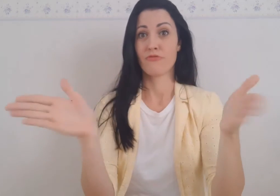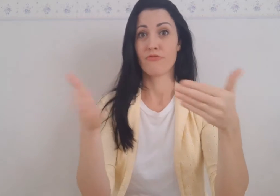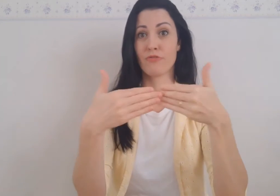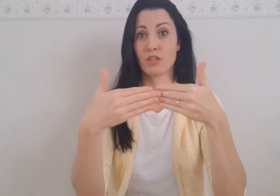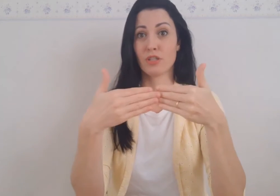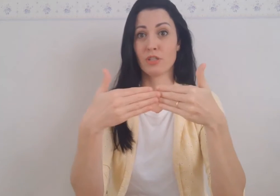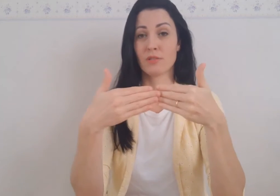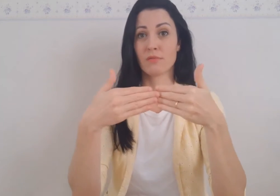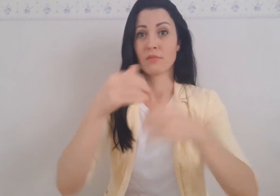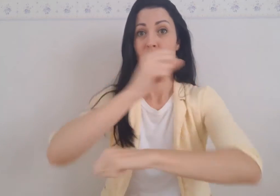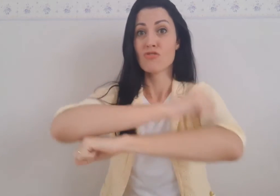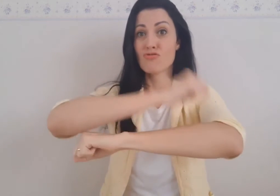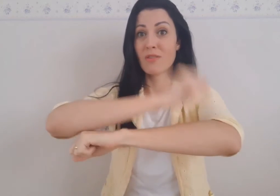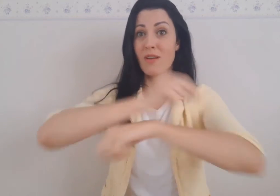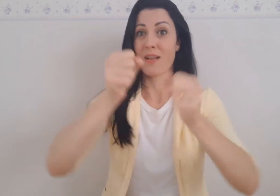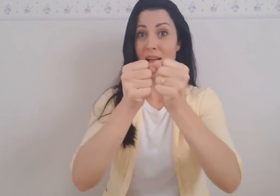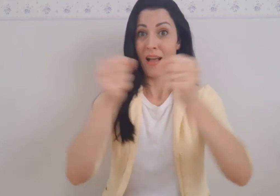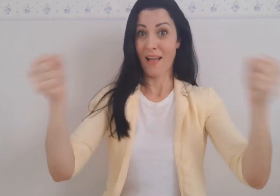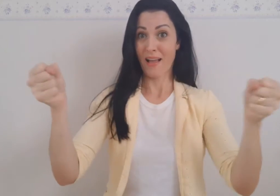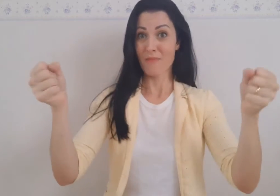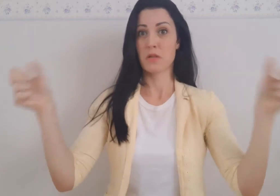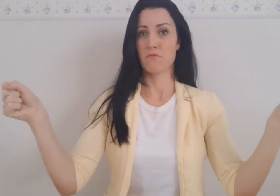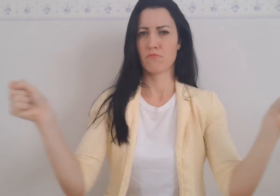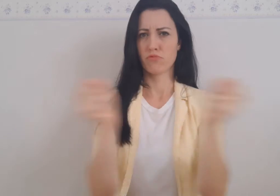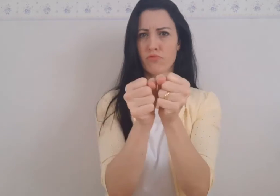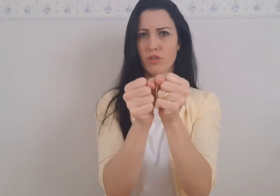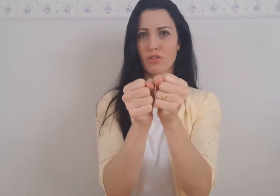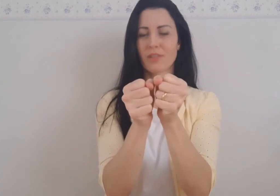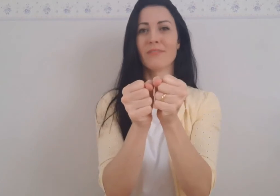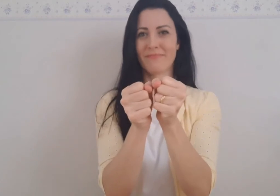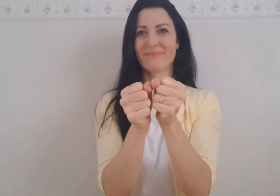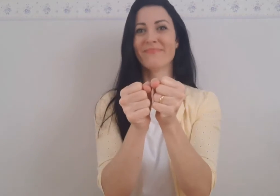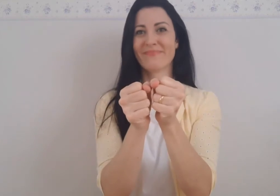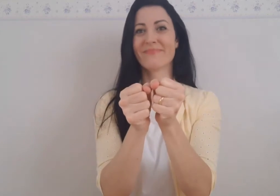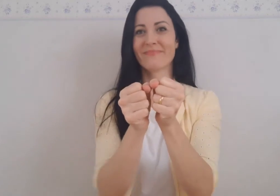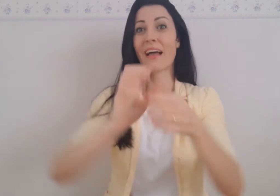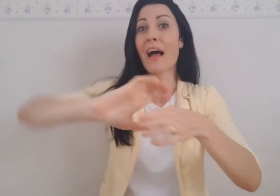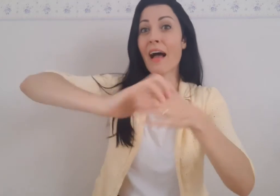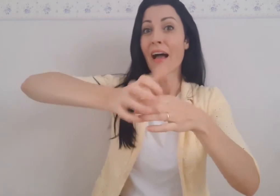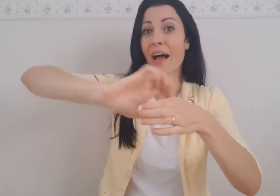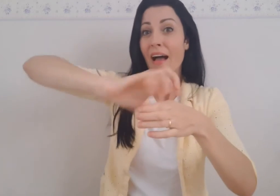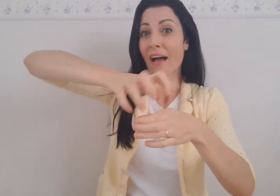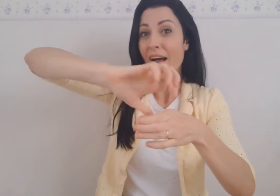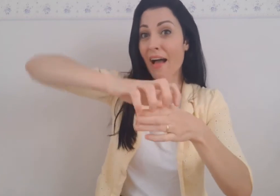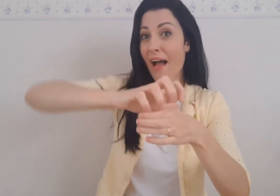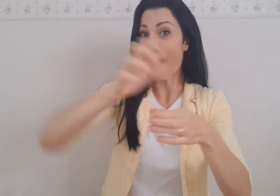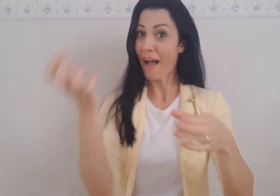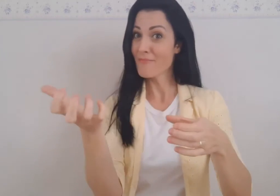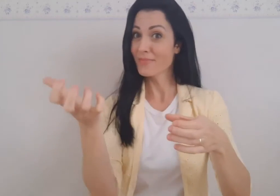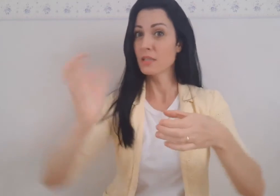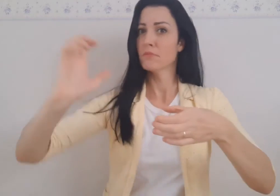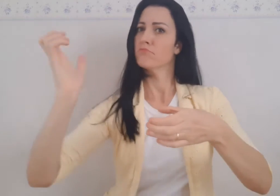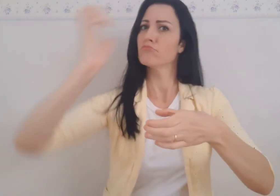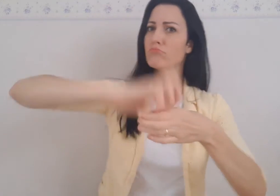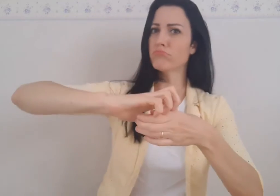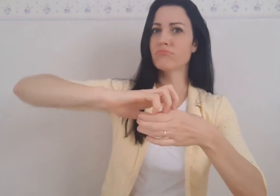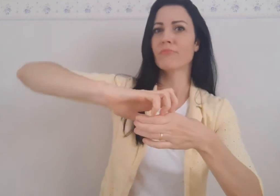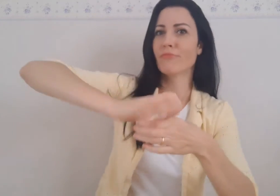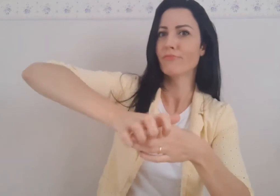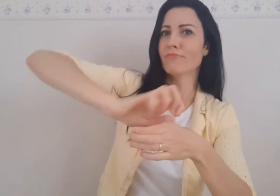Abrir e fechar a janela, ou abrir assim e fechar assim. Abrir uma rosca assim,